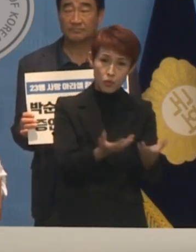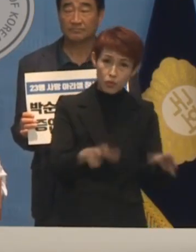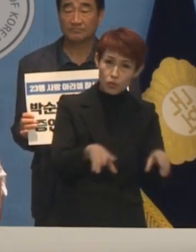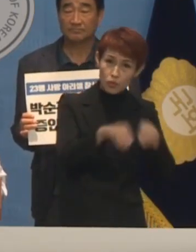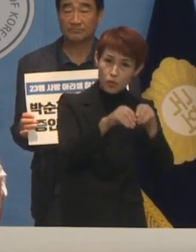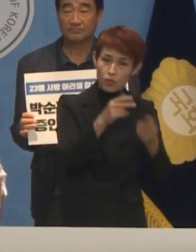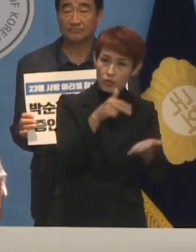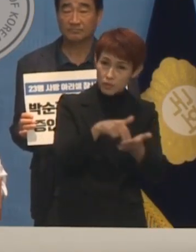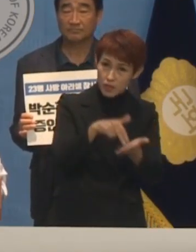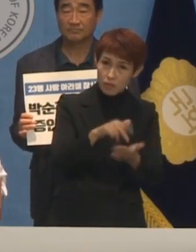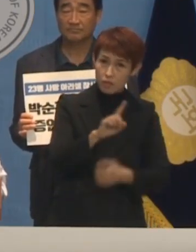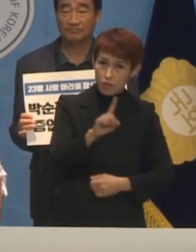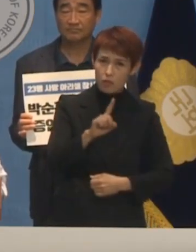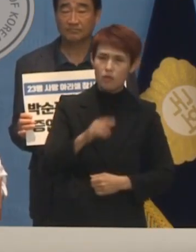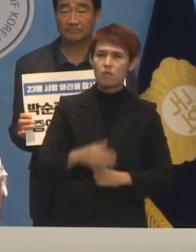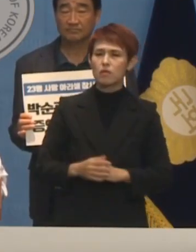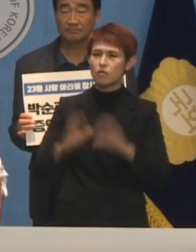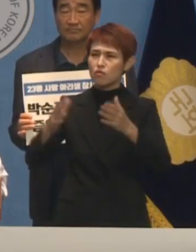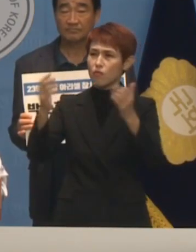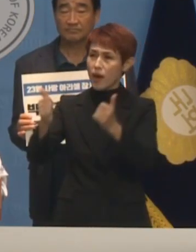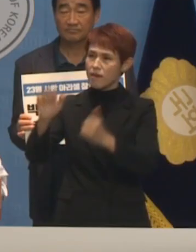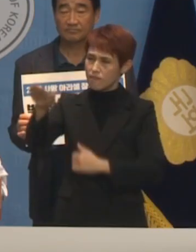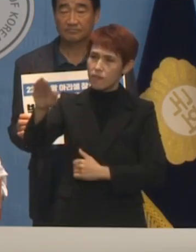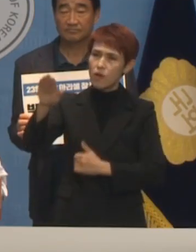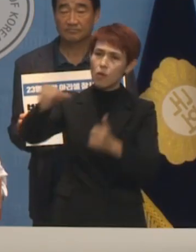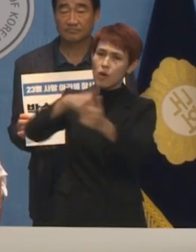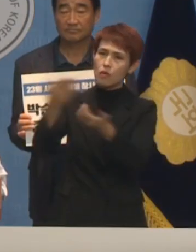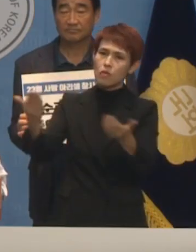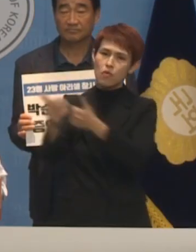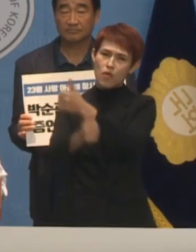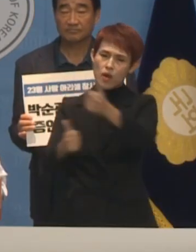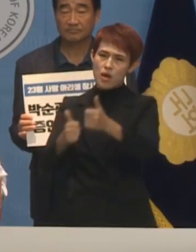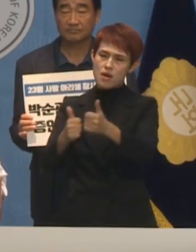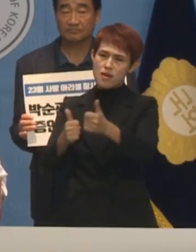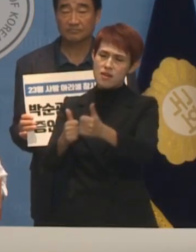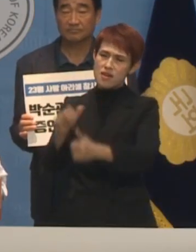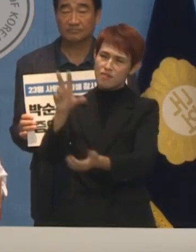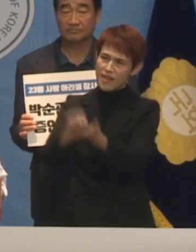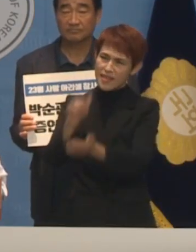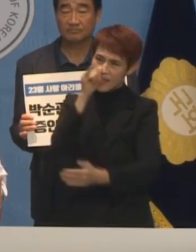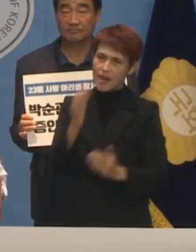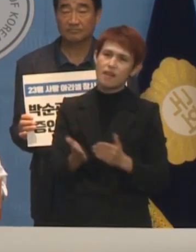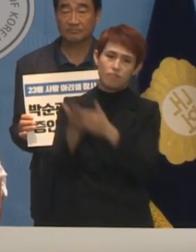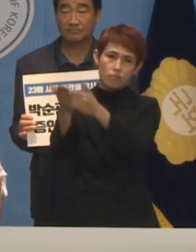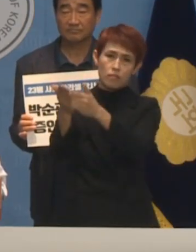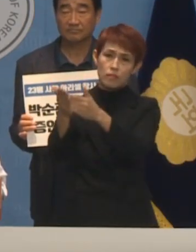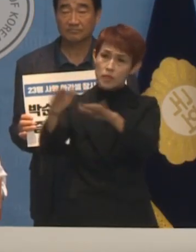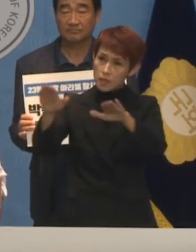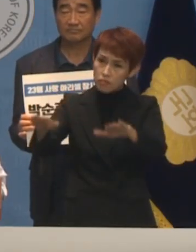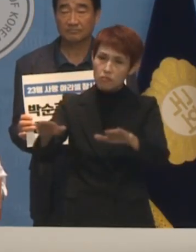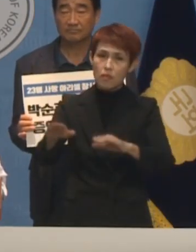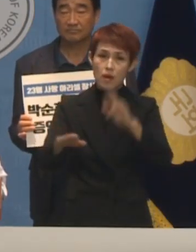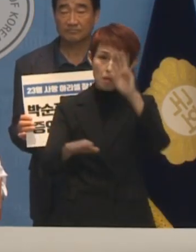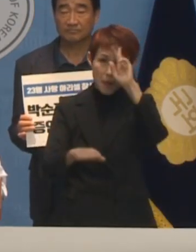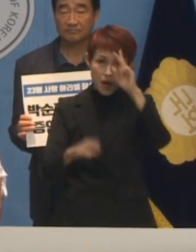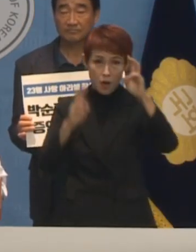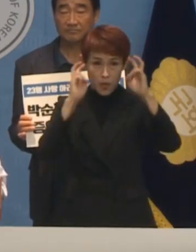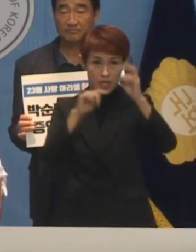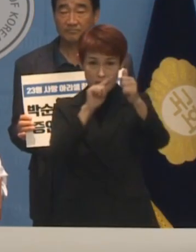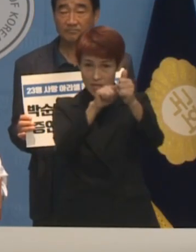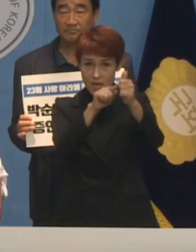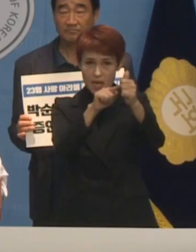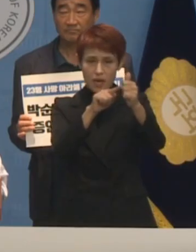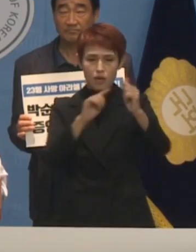22대 국회 환노위를 강력하게 규탄하며 환노위가 이제라도 아리셀 박승관 대표 이사를